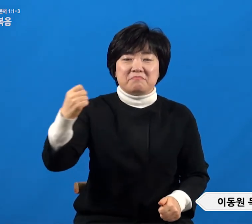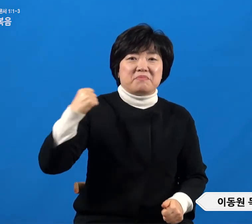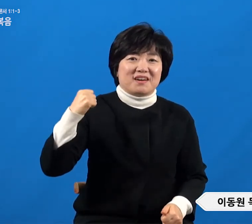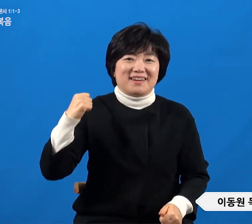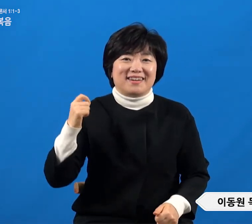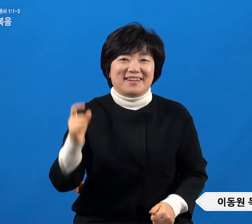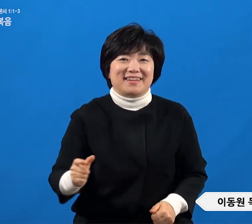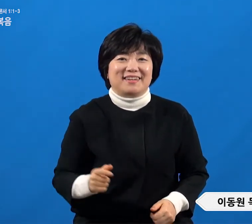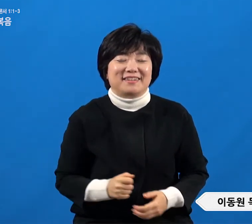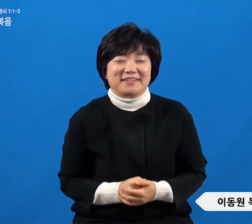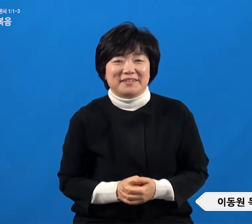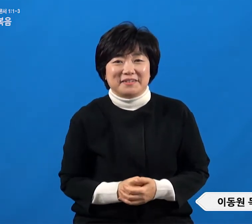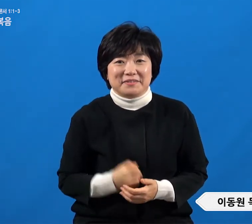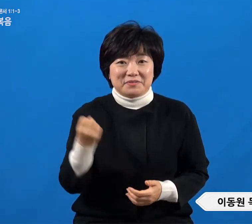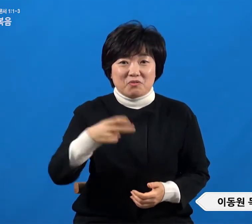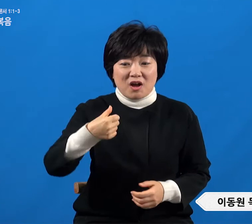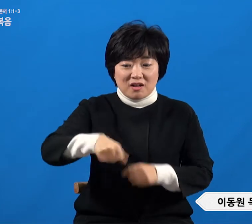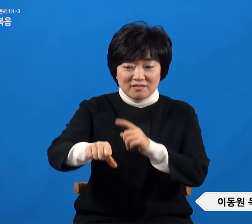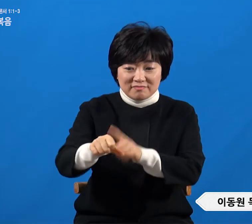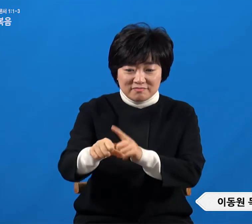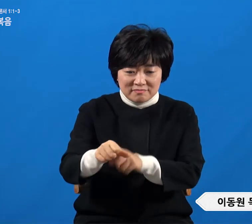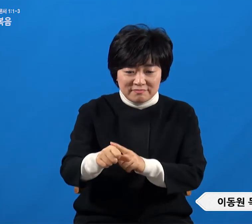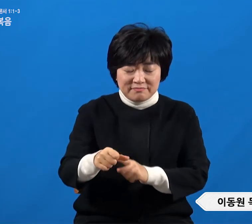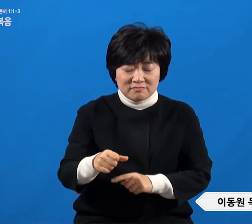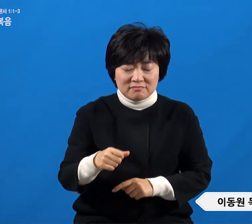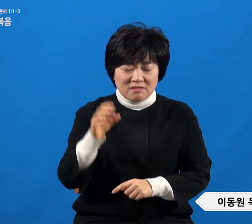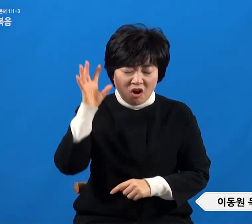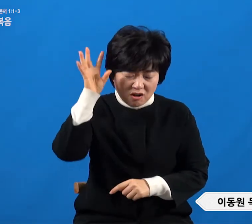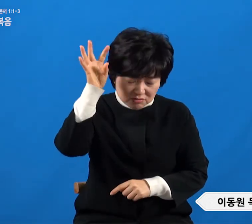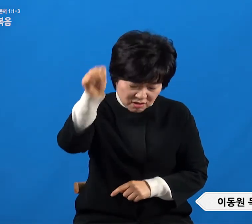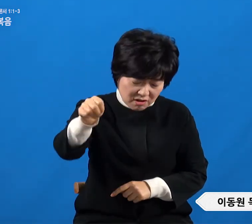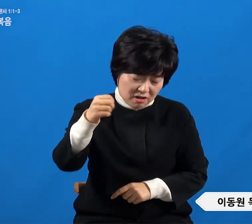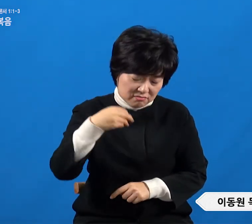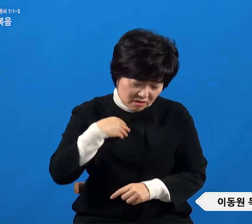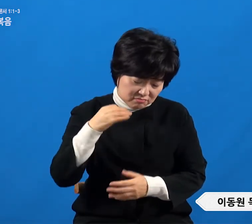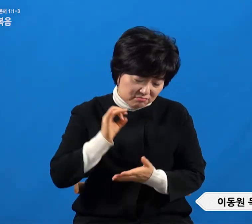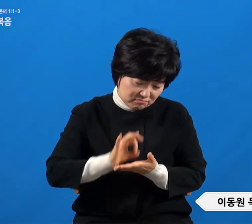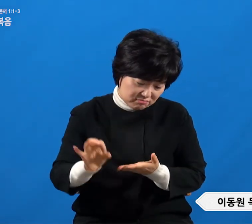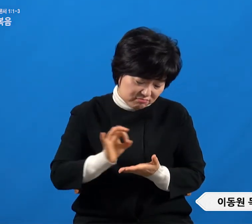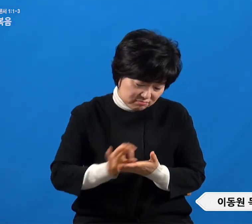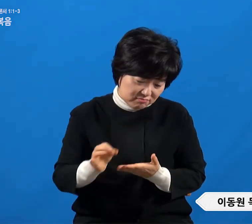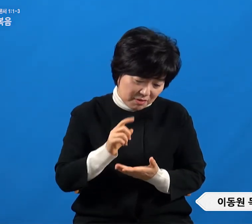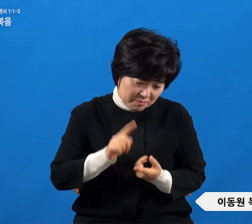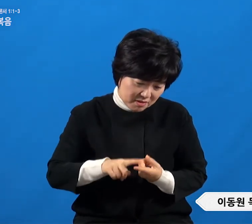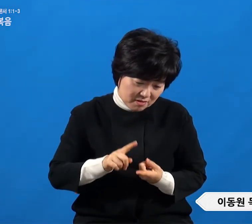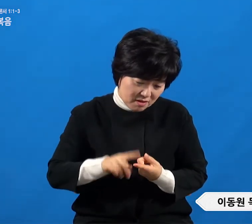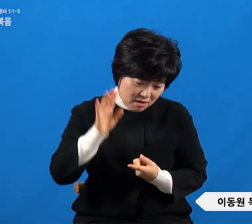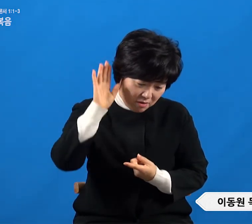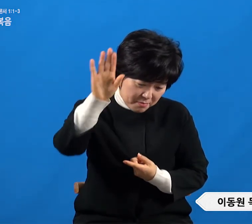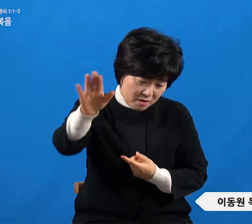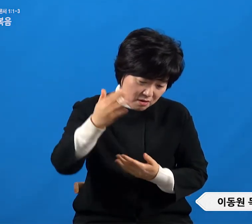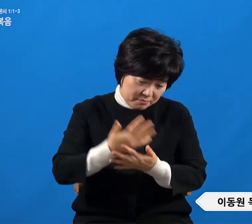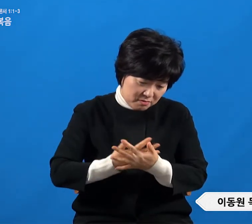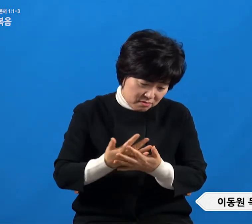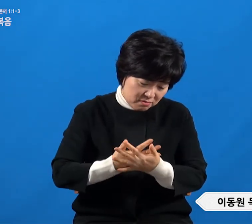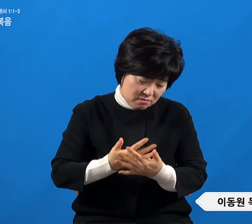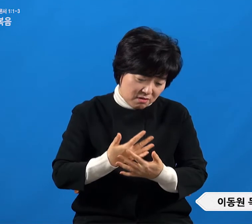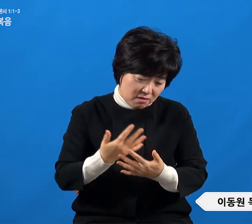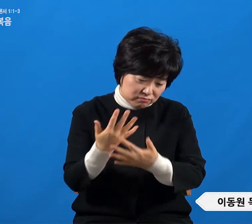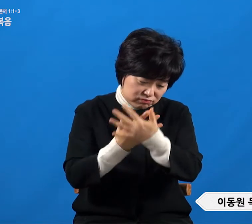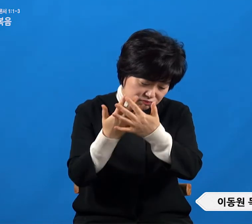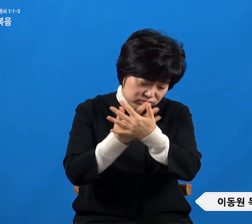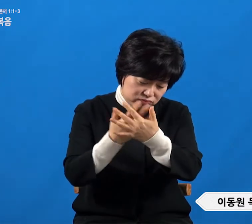수가 있었습니다. 그런가 하면 나도 언젠가 쓸모가 있겠지 구호에서는 어딘지 모르게 불안한 미래를 상징하는